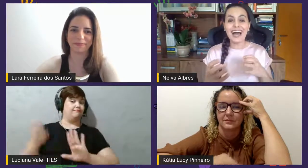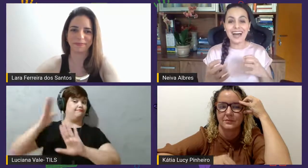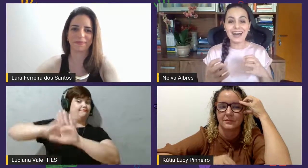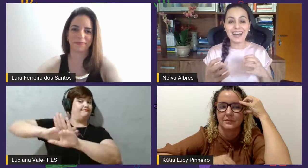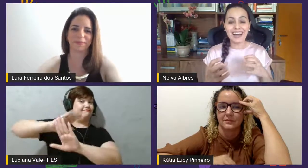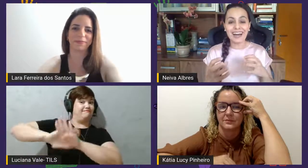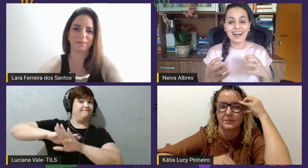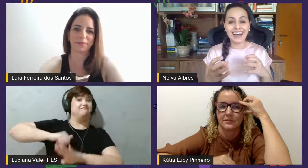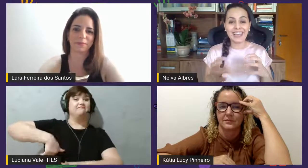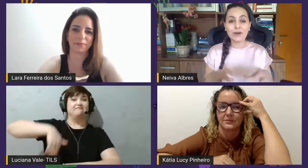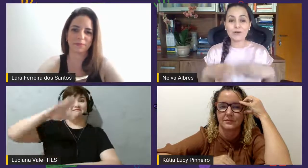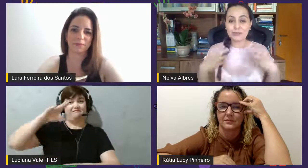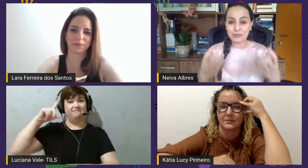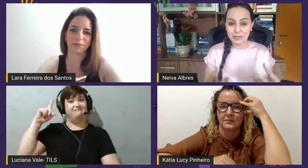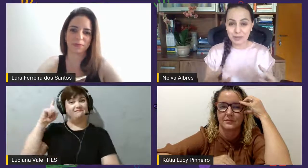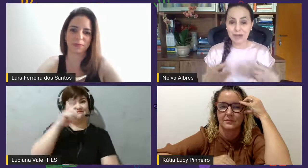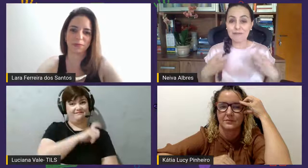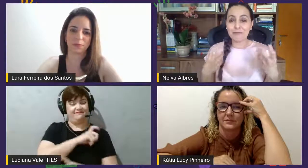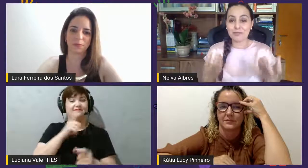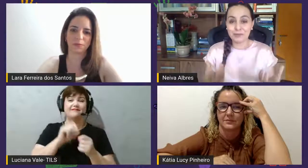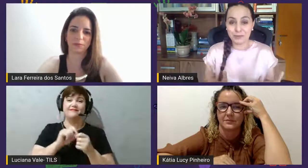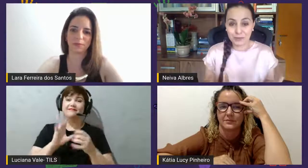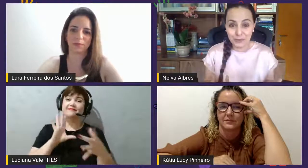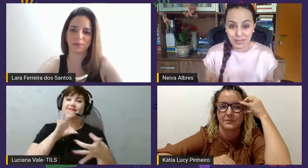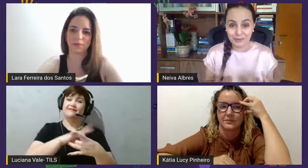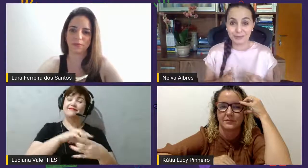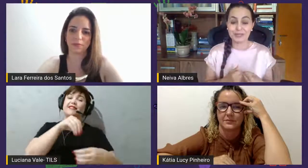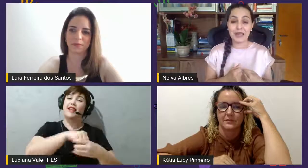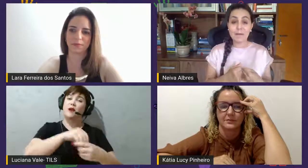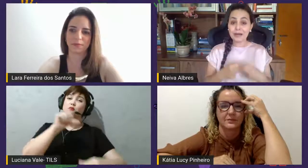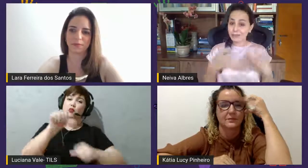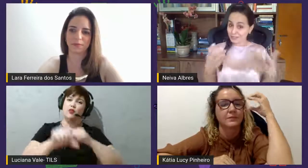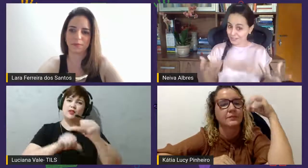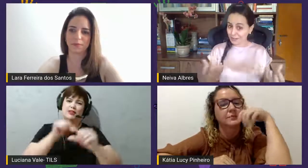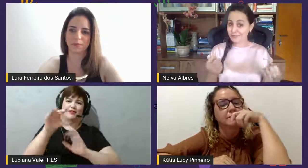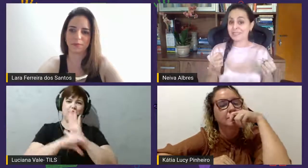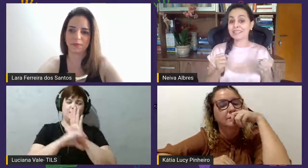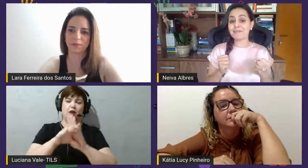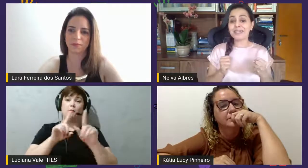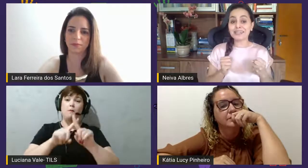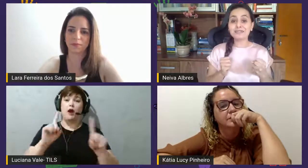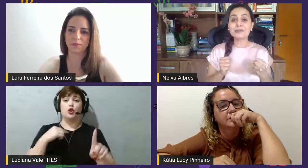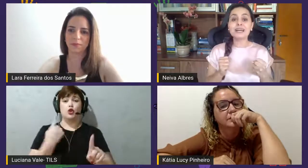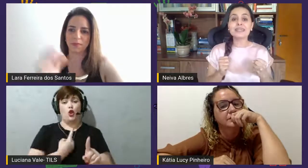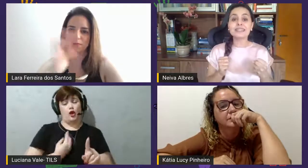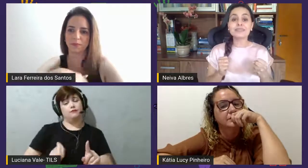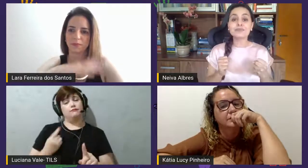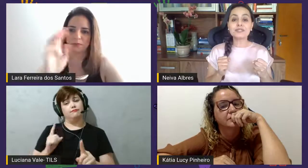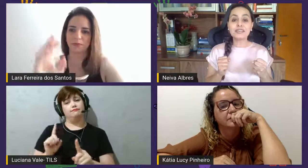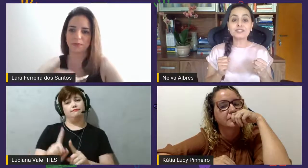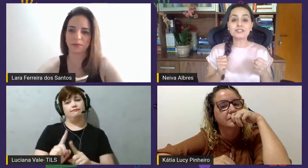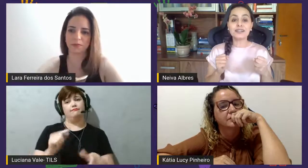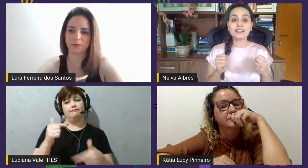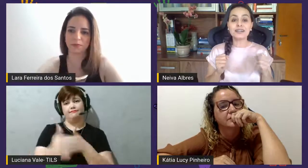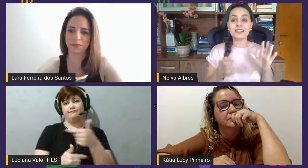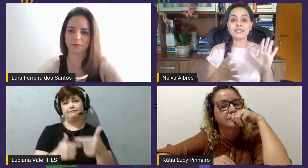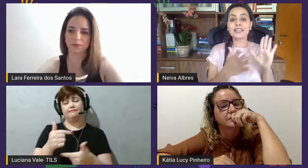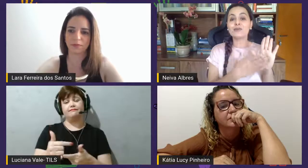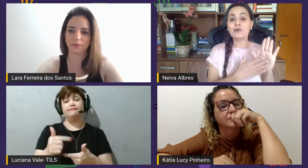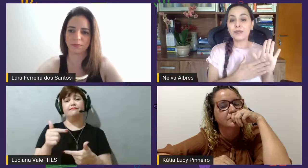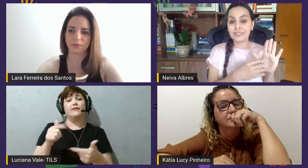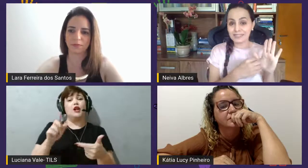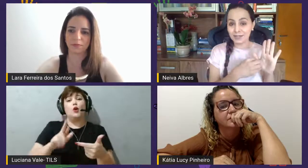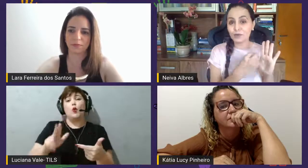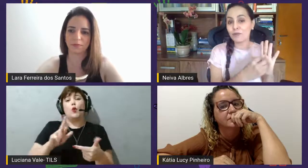envolvem a reconstrução e a reformulação dos currículos. Mas nós estamos aí trabalhando que não seja